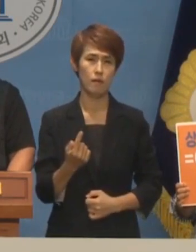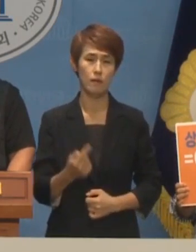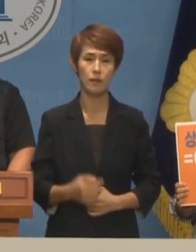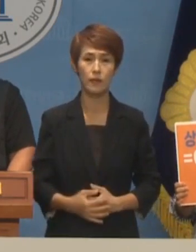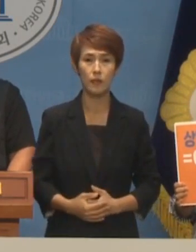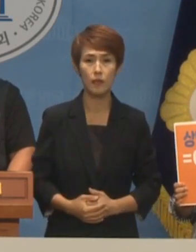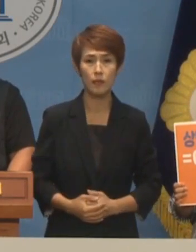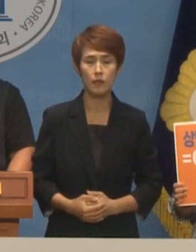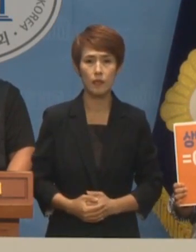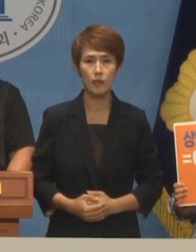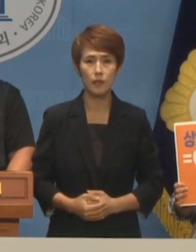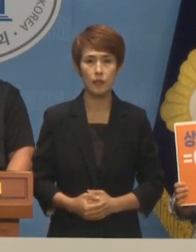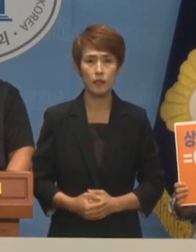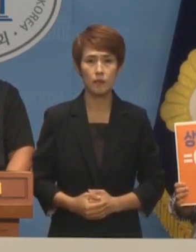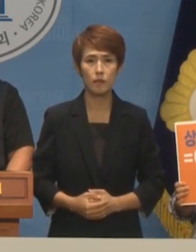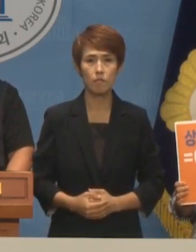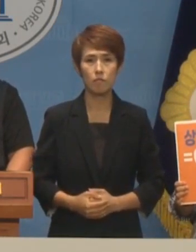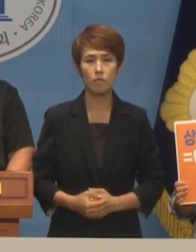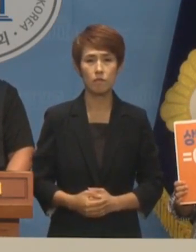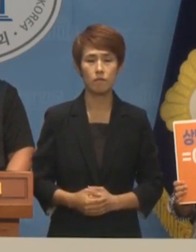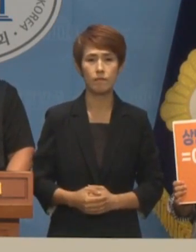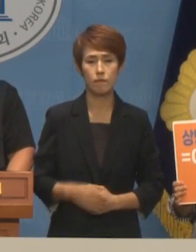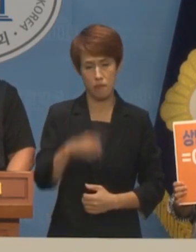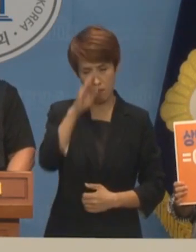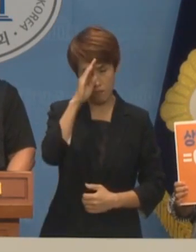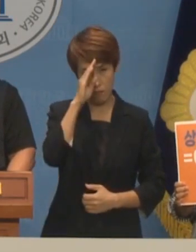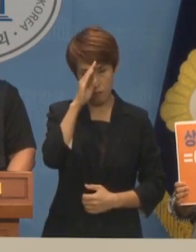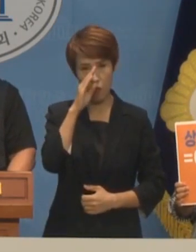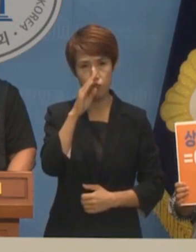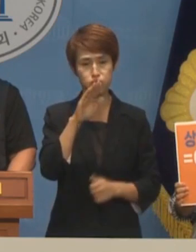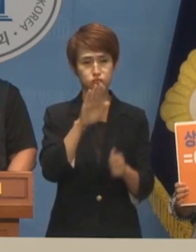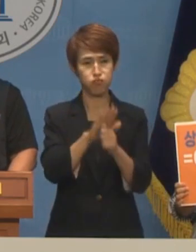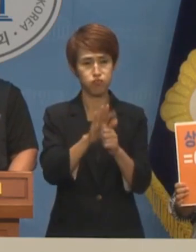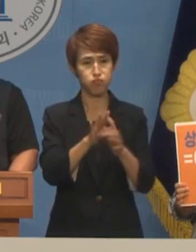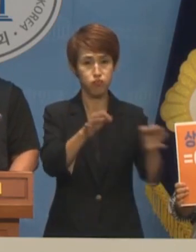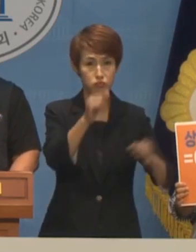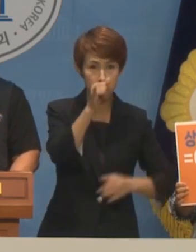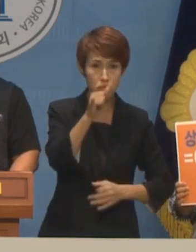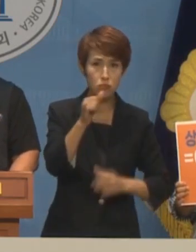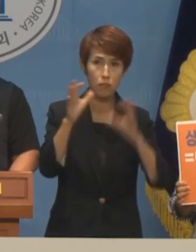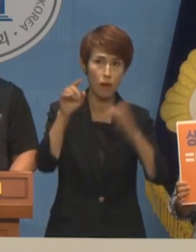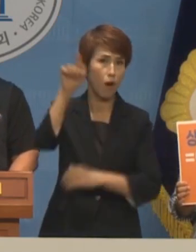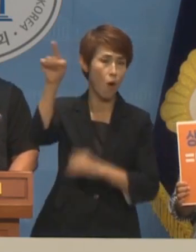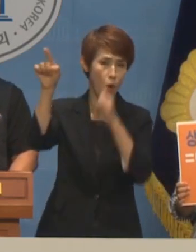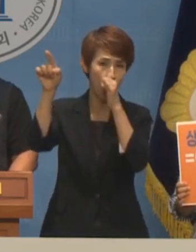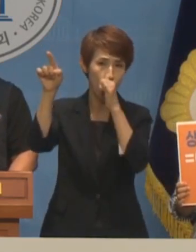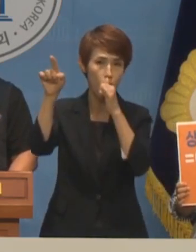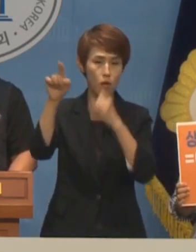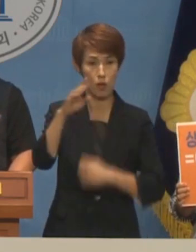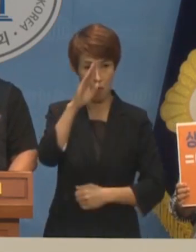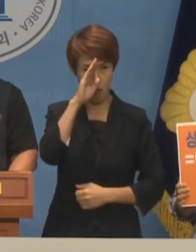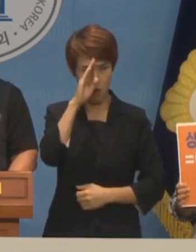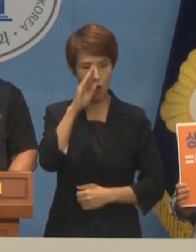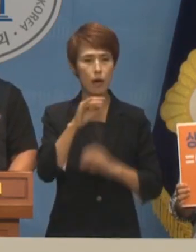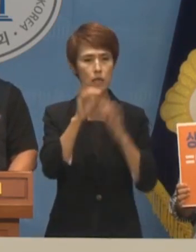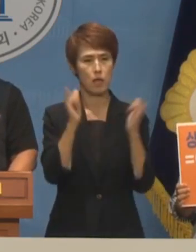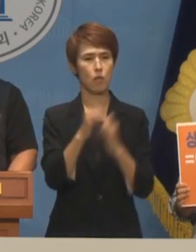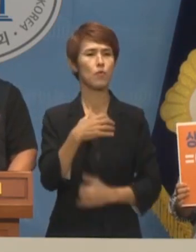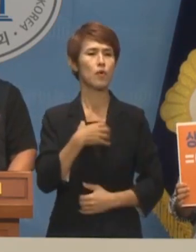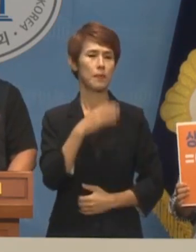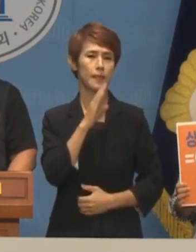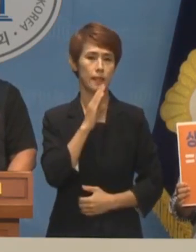현실입니다. 이미 상병급여를 시행하는 많은 국가에서는 질병을 사회적 위험 요소로